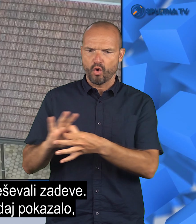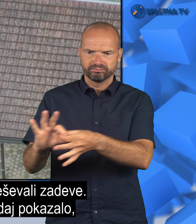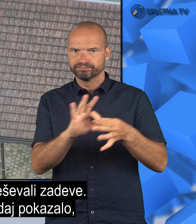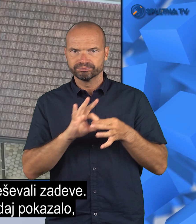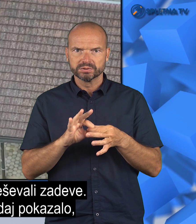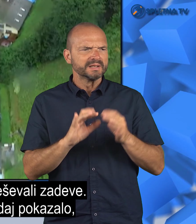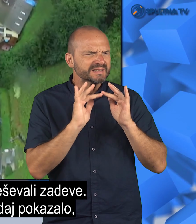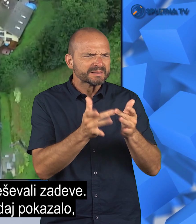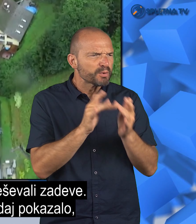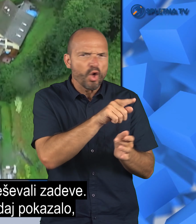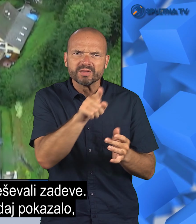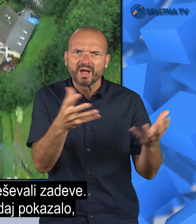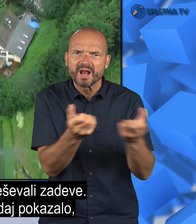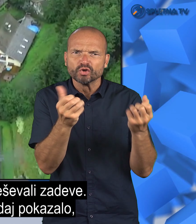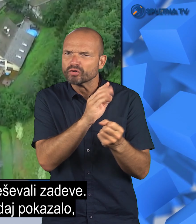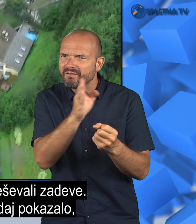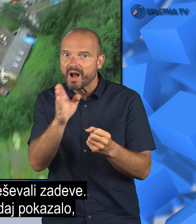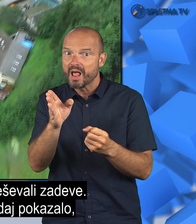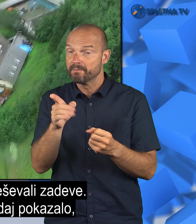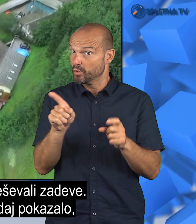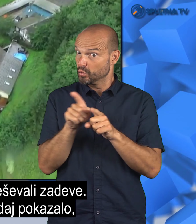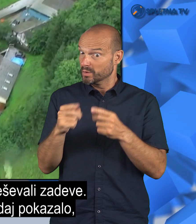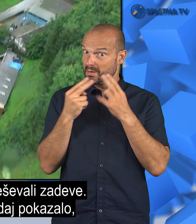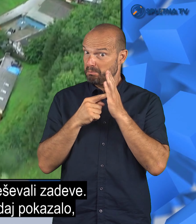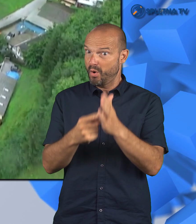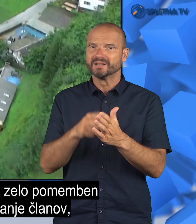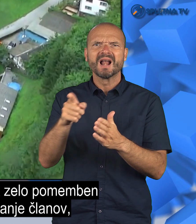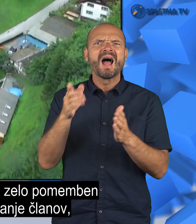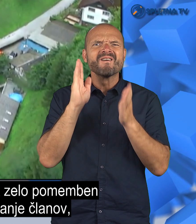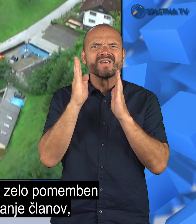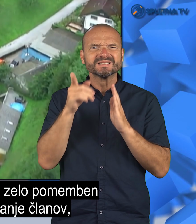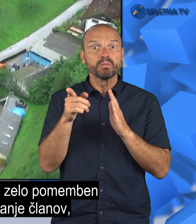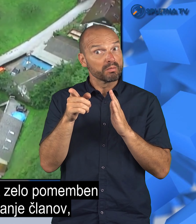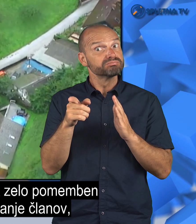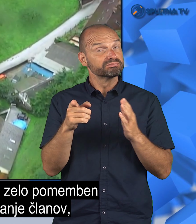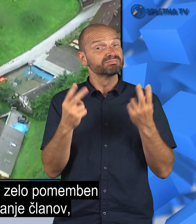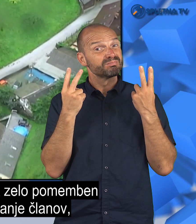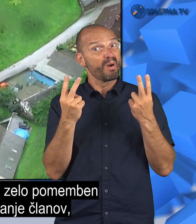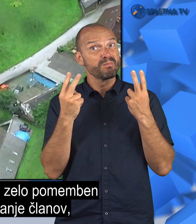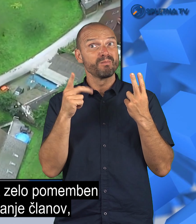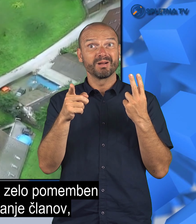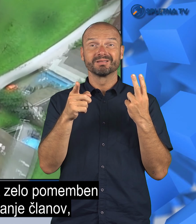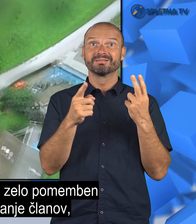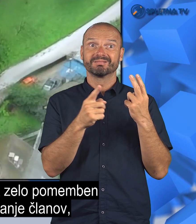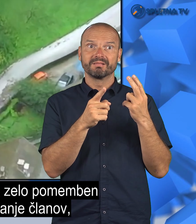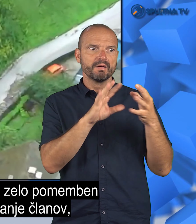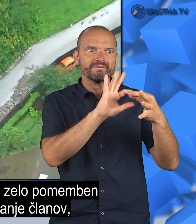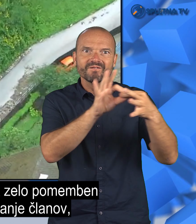enotno in spotoma reševali zadeve. V bistvu se je zdaj pokazalo, da je tudi Facebook zelo